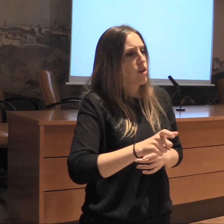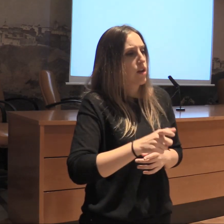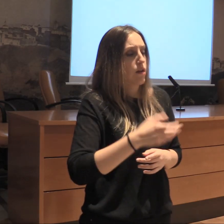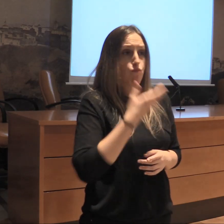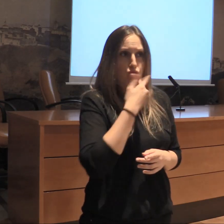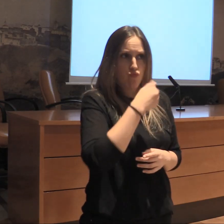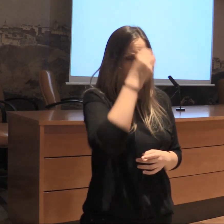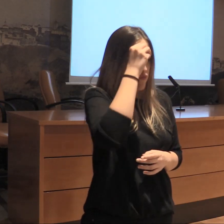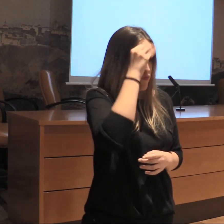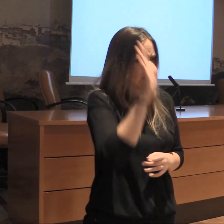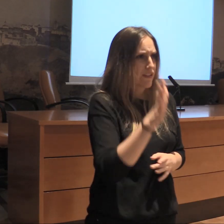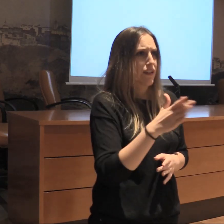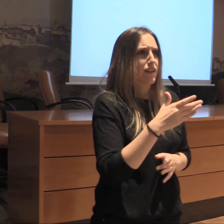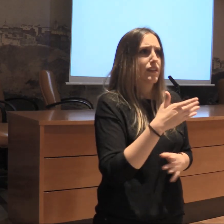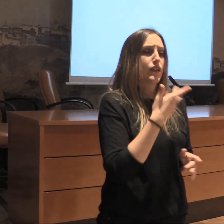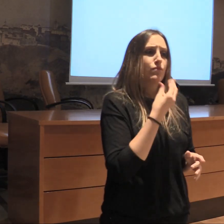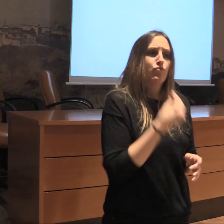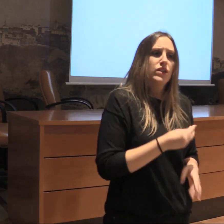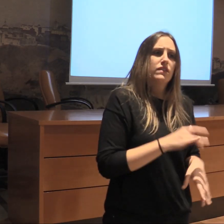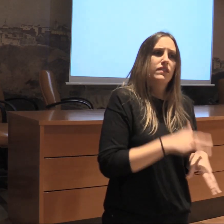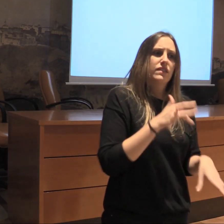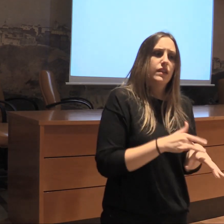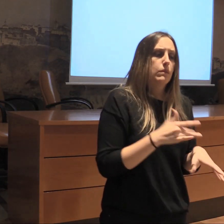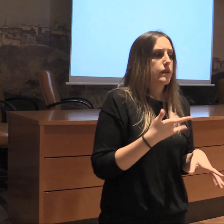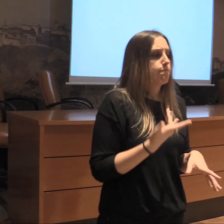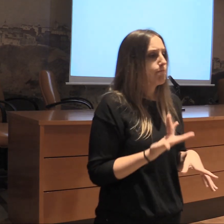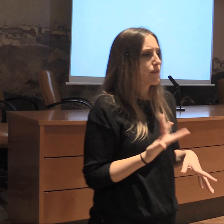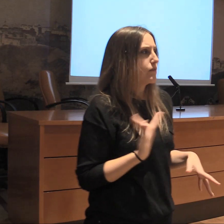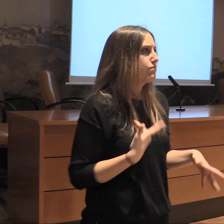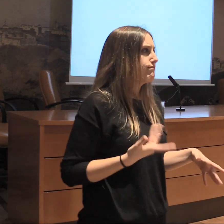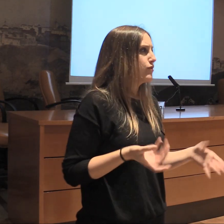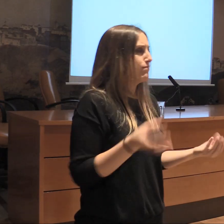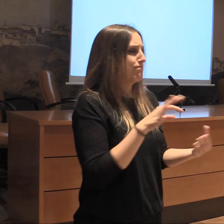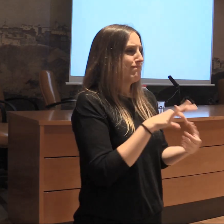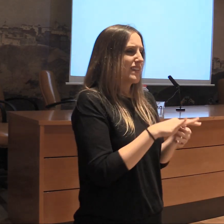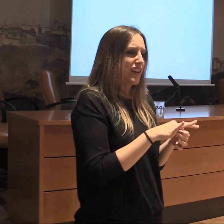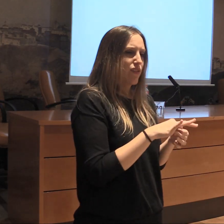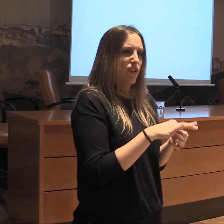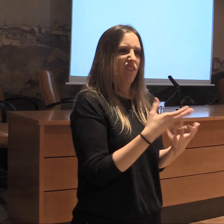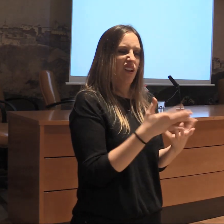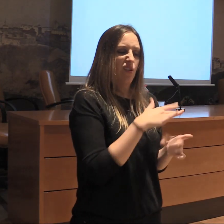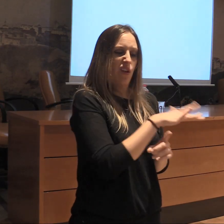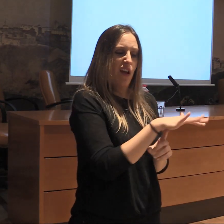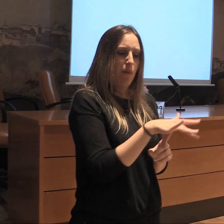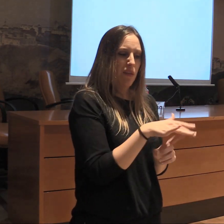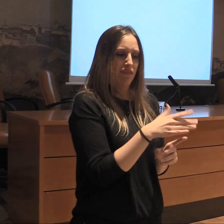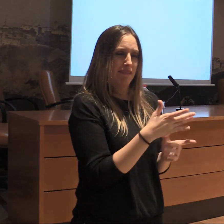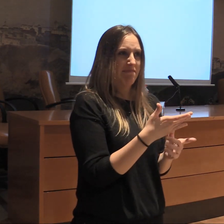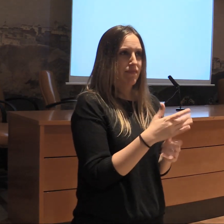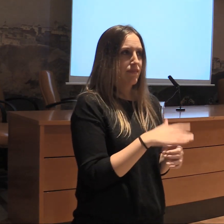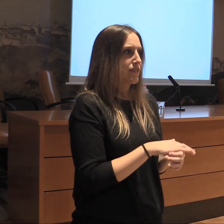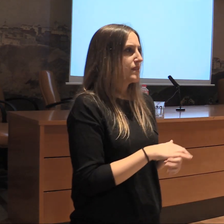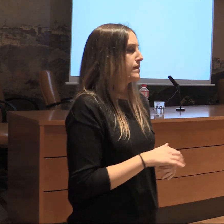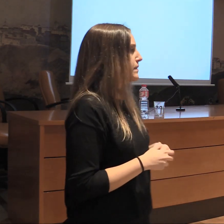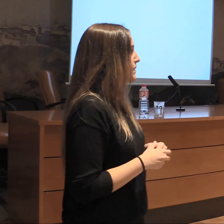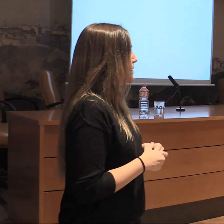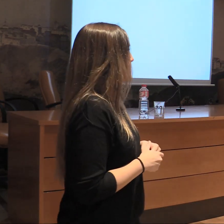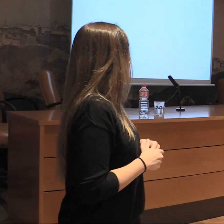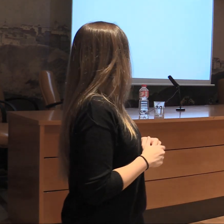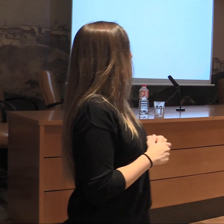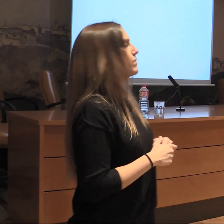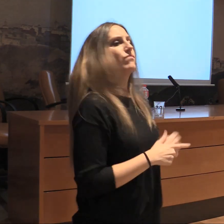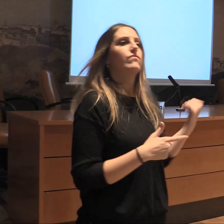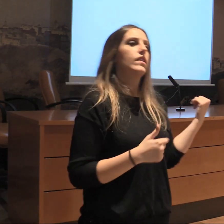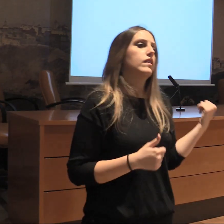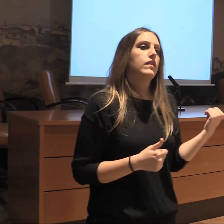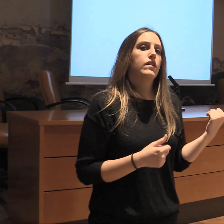inteligente y extraordinariamente sensible, que no encajó mucho en los distintos ambientes en los que estuvo. Estaba